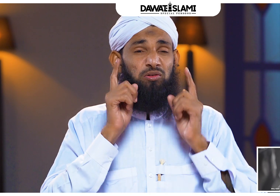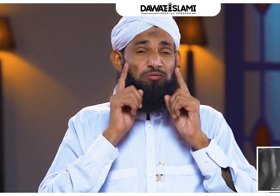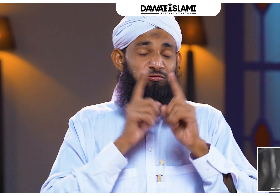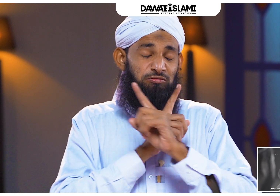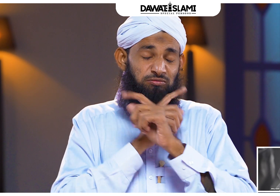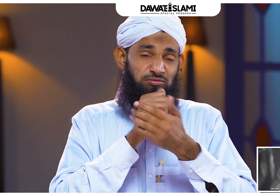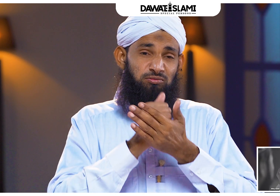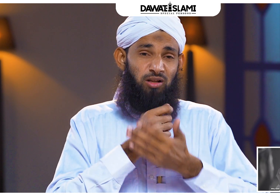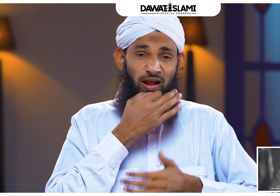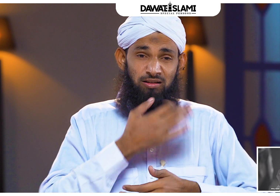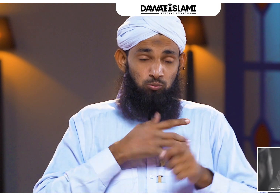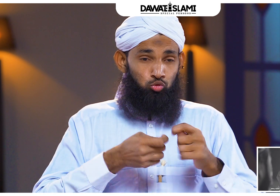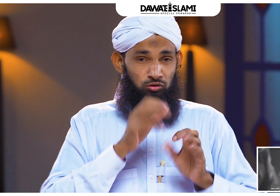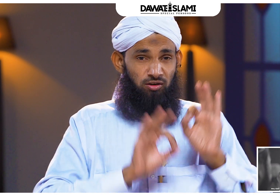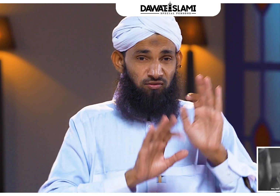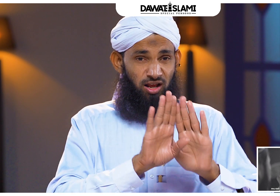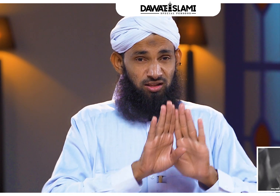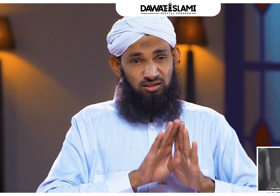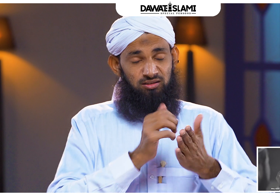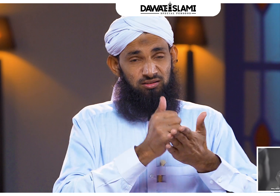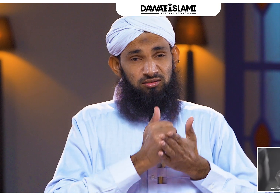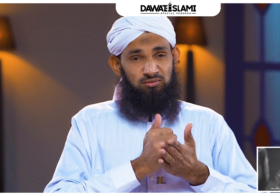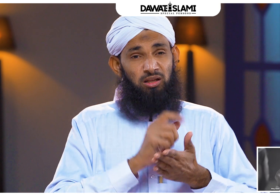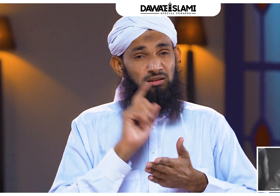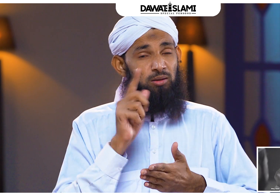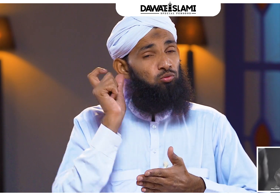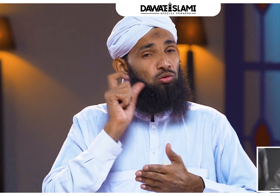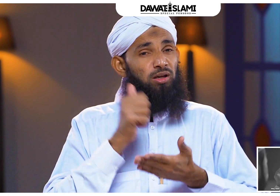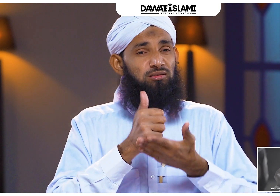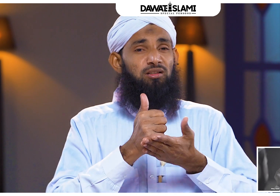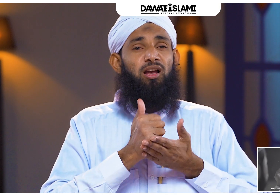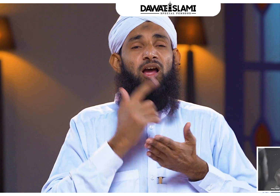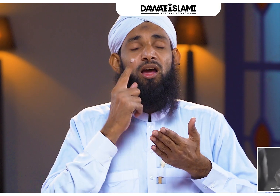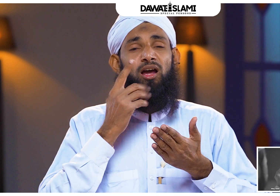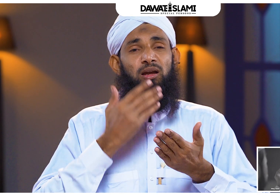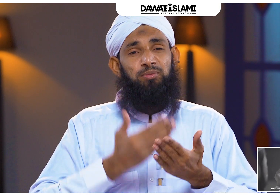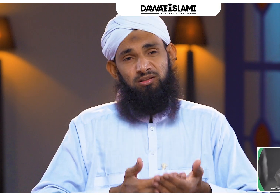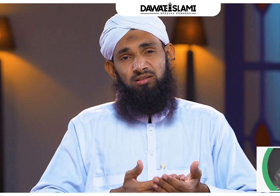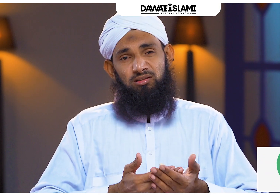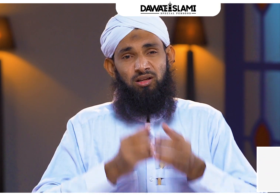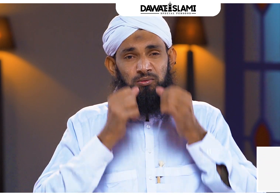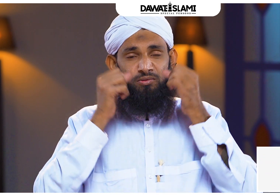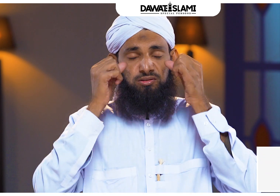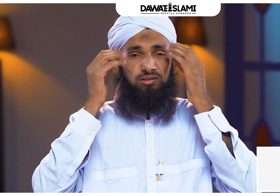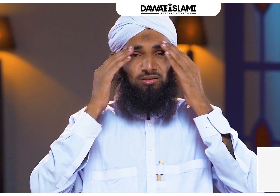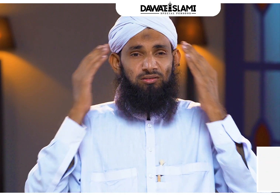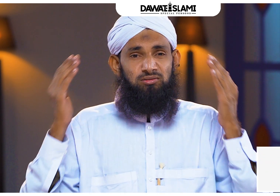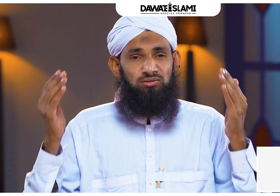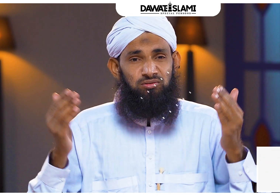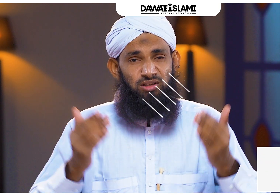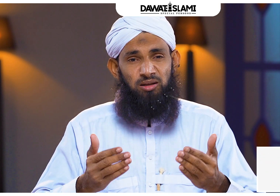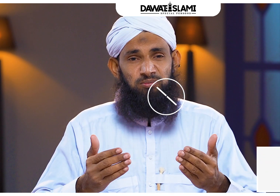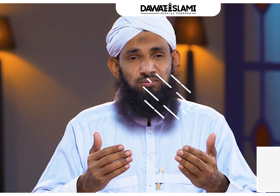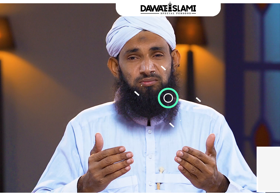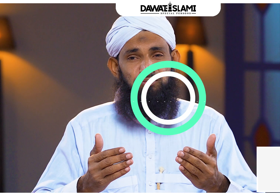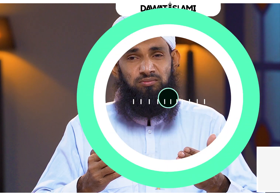ہے۔ وہ کہنے لگا، نہیں، مجھے بتاؤ تمہارے ساتھ کیا واقعہ پیش آیا؟ اس نے واقعہ سنانا شروع کیا۔ جب اس نے یہ بتایا کہ اللہ کے رسول صلی